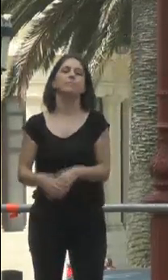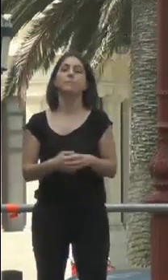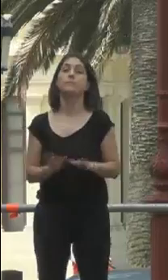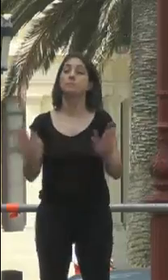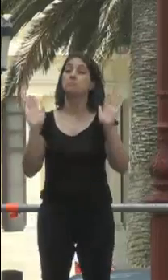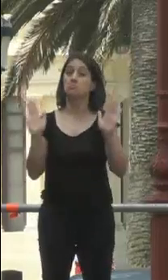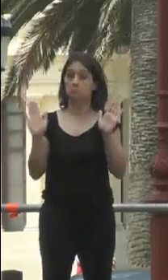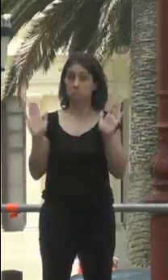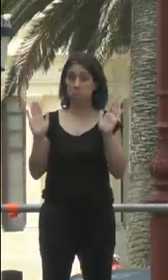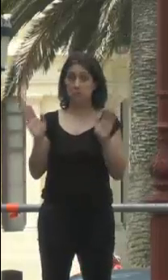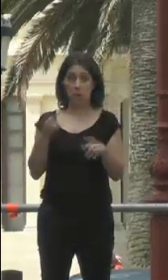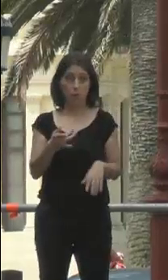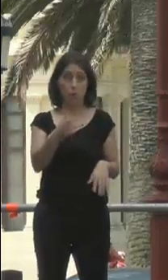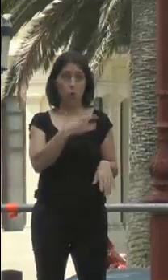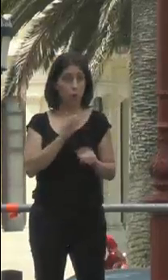Pero como seu corazón